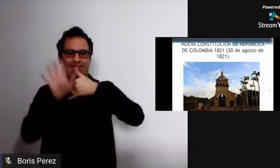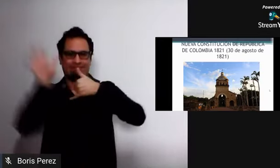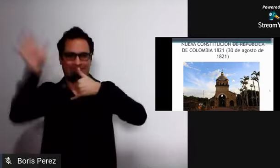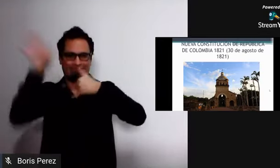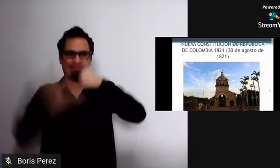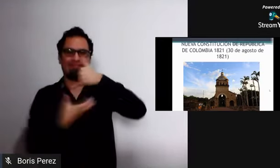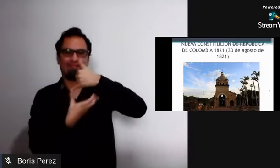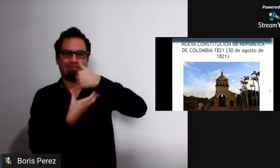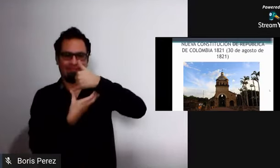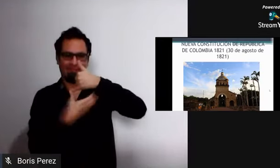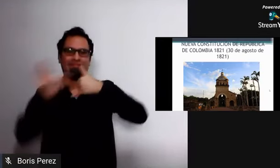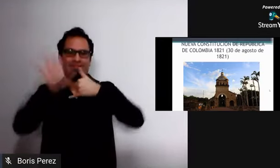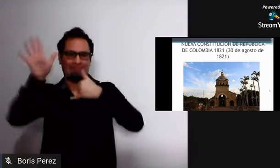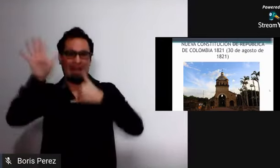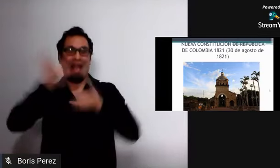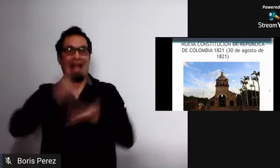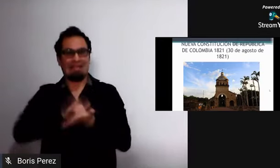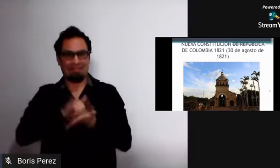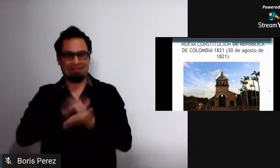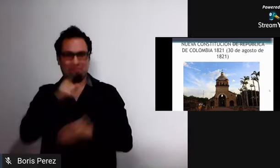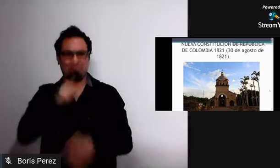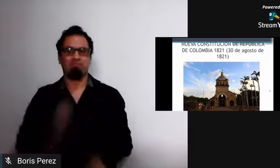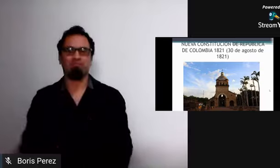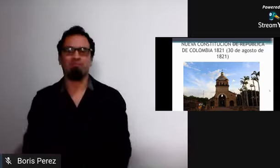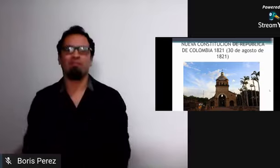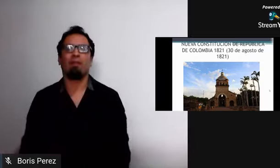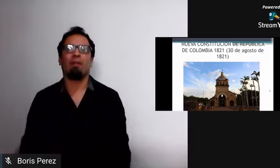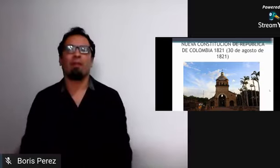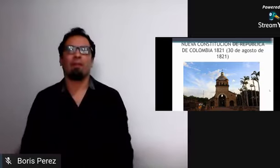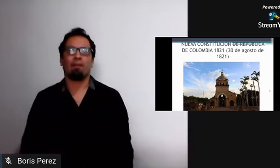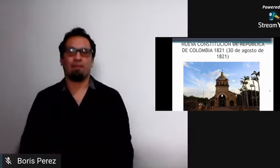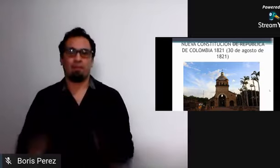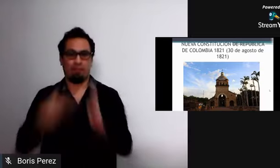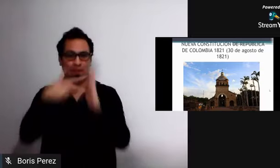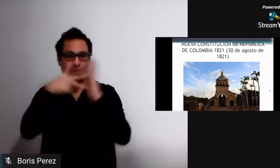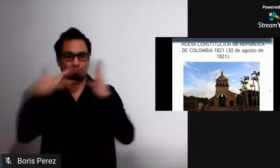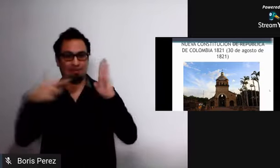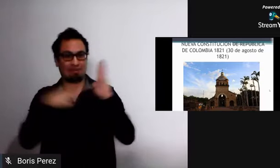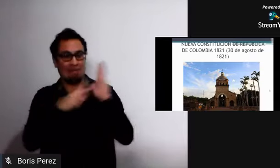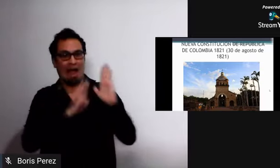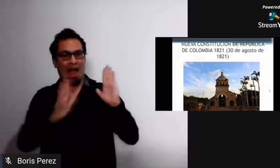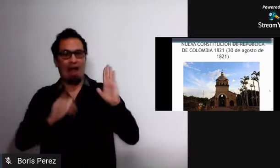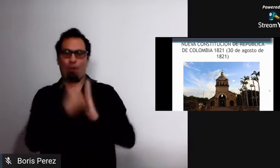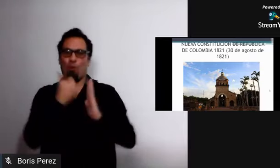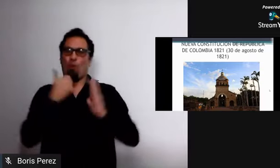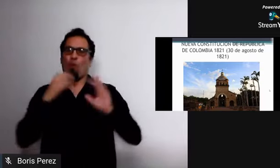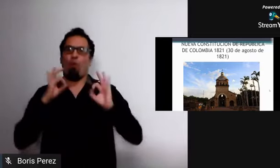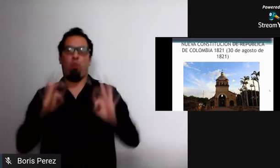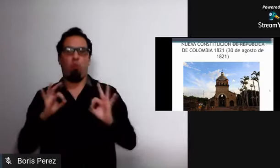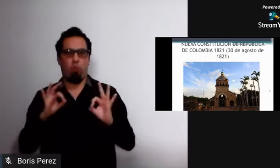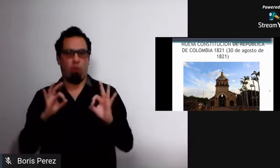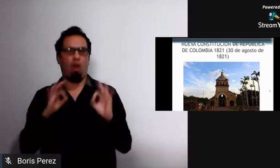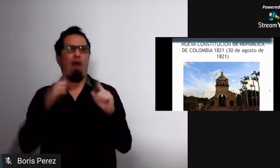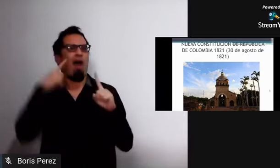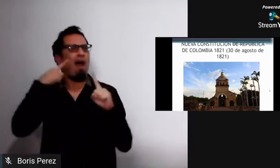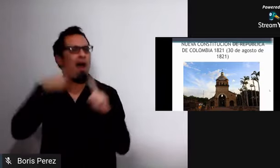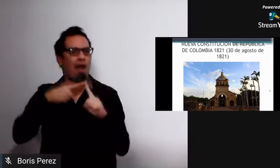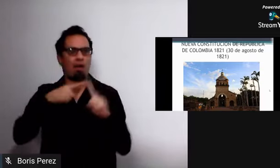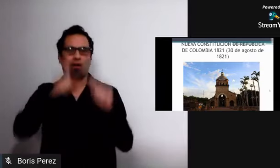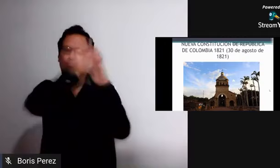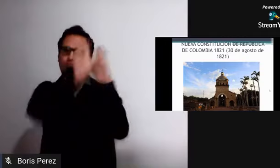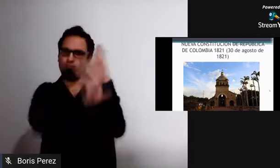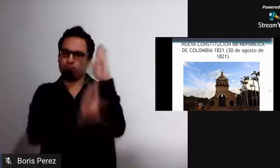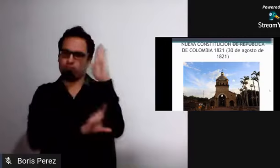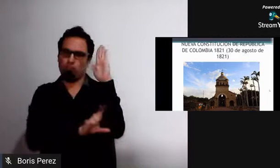todo era un solo país. Por eso la seña de esa república es esta. Entonces, ya conformada